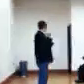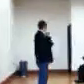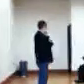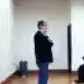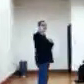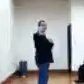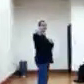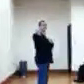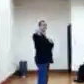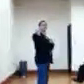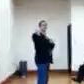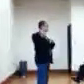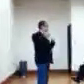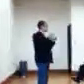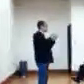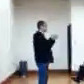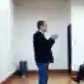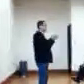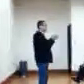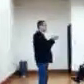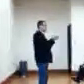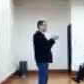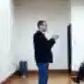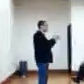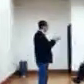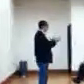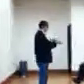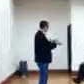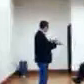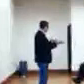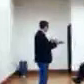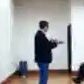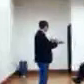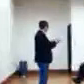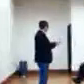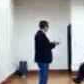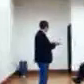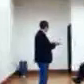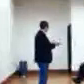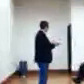Derecha. Ahí está Andrés también.